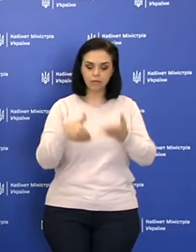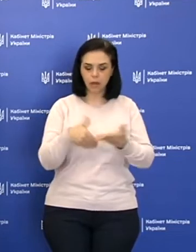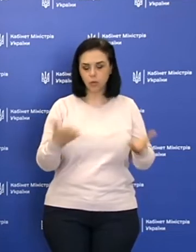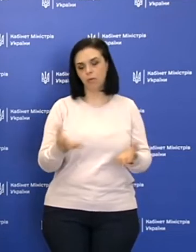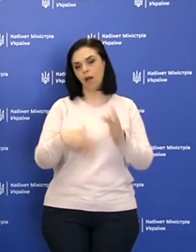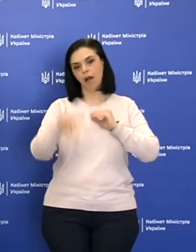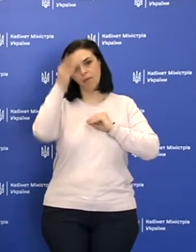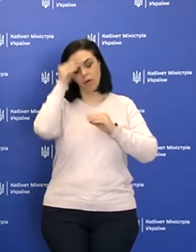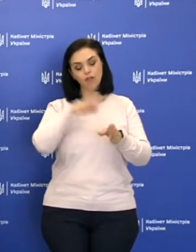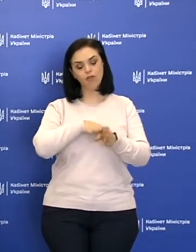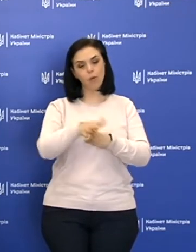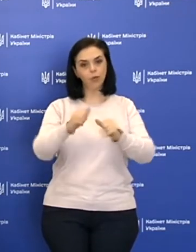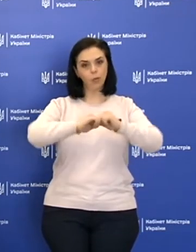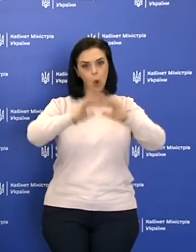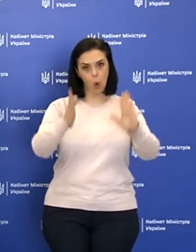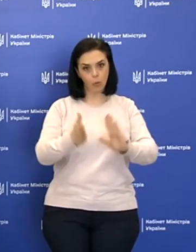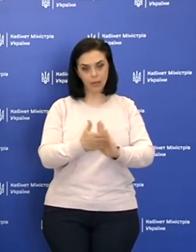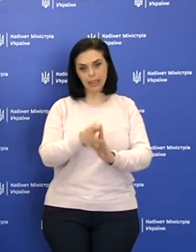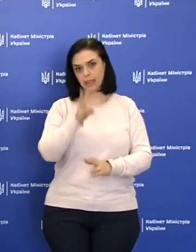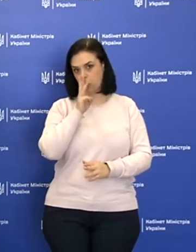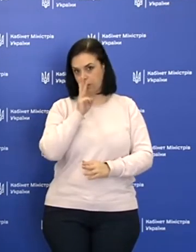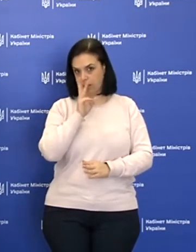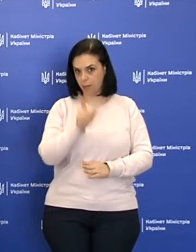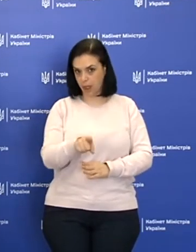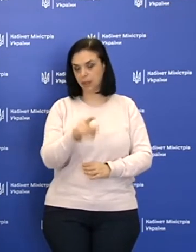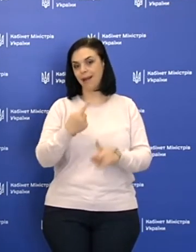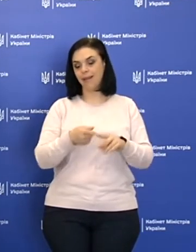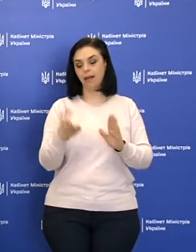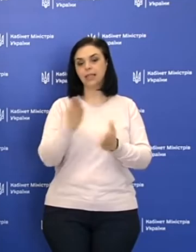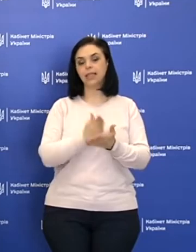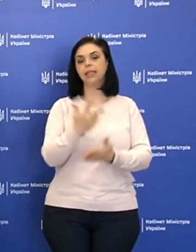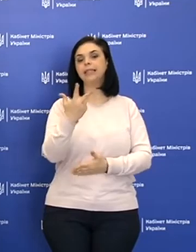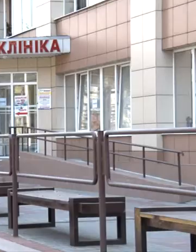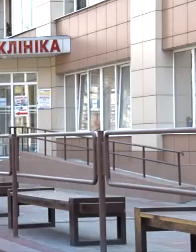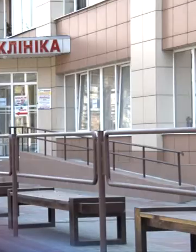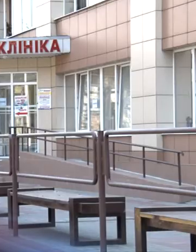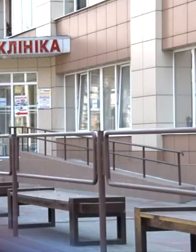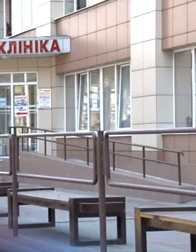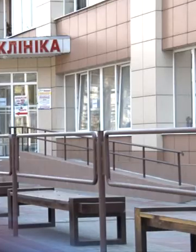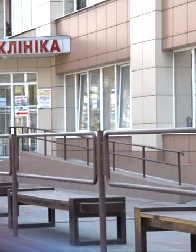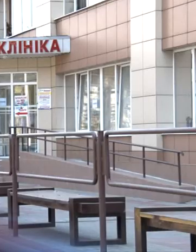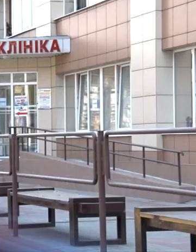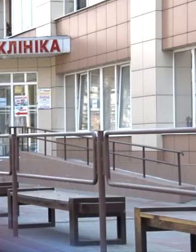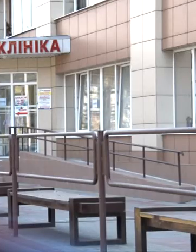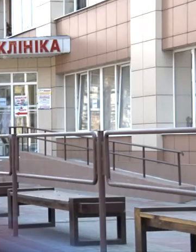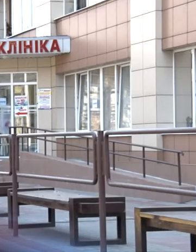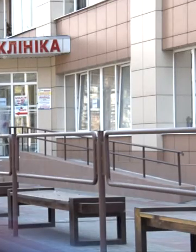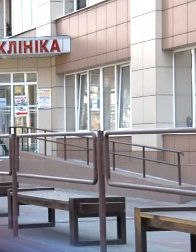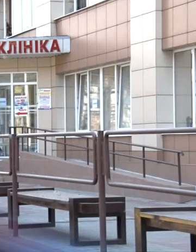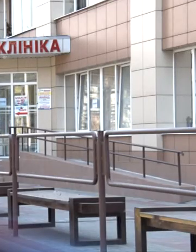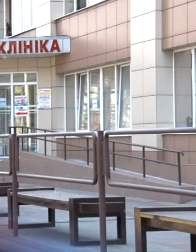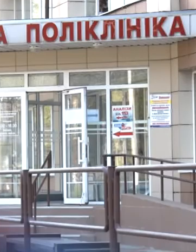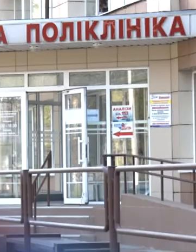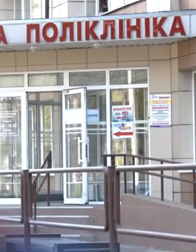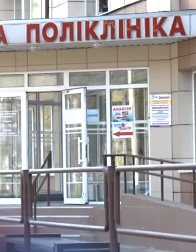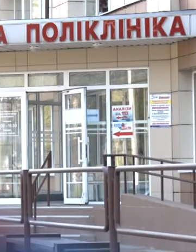Врахована в повному обсязі заробітна плата, яка складає 300%. Надавати допомогу інфікованим лікарні